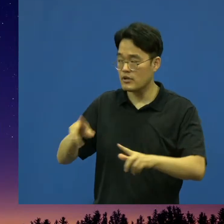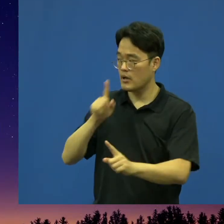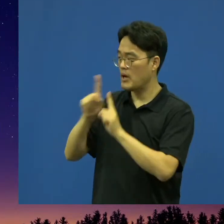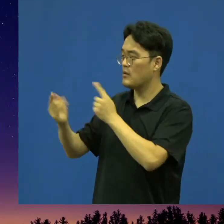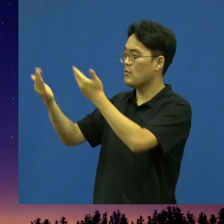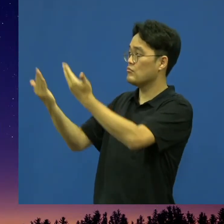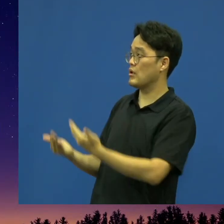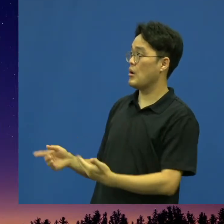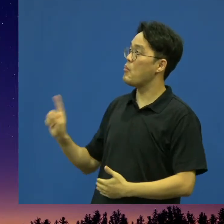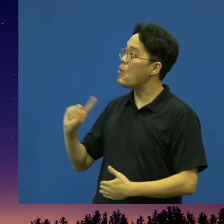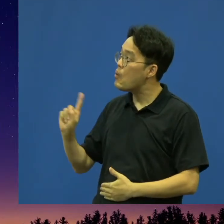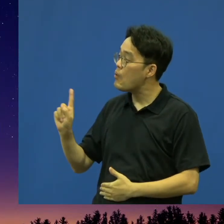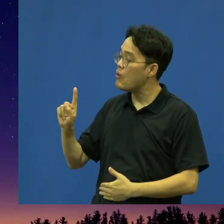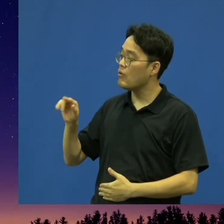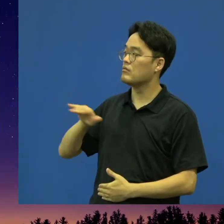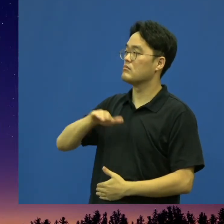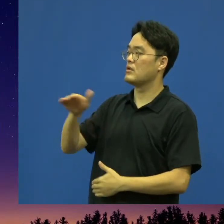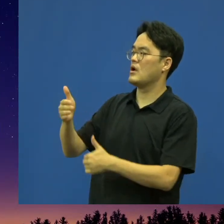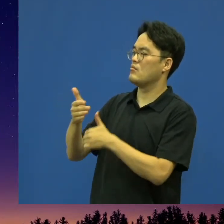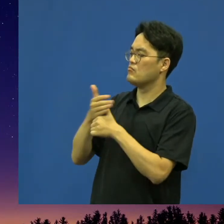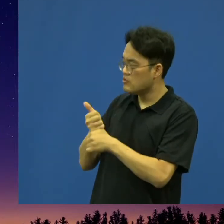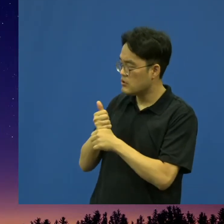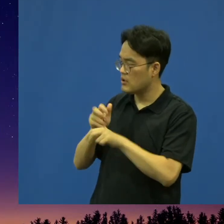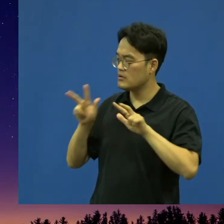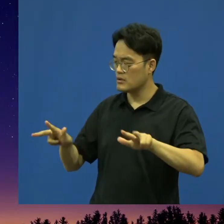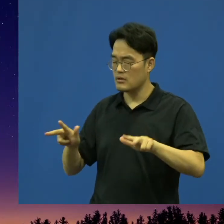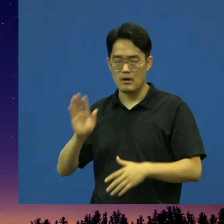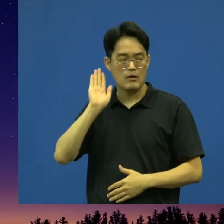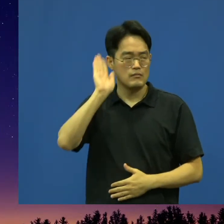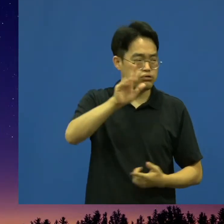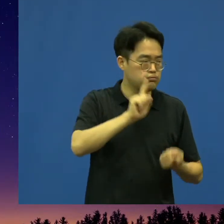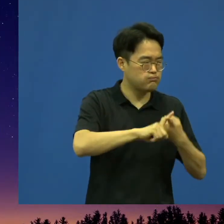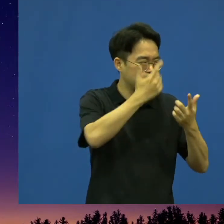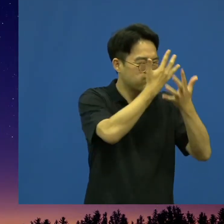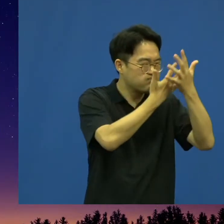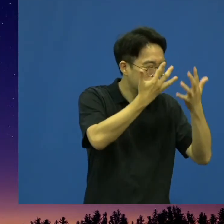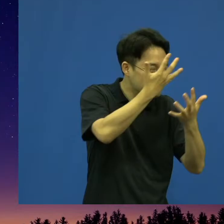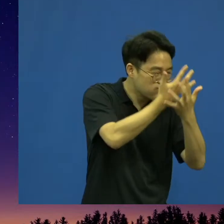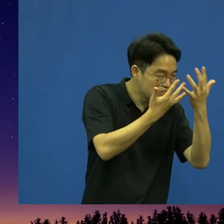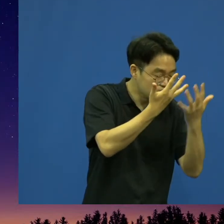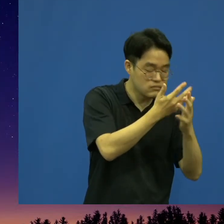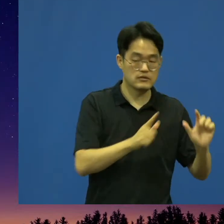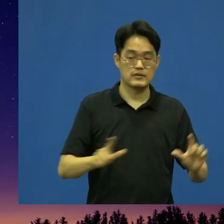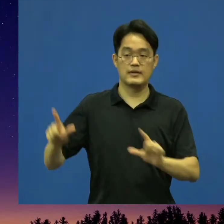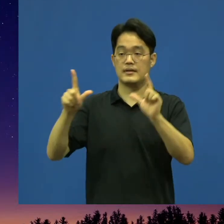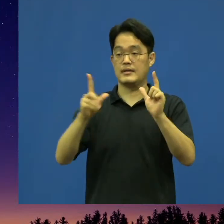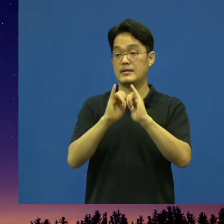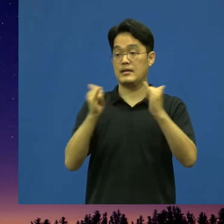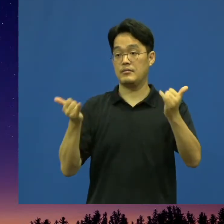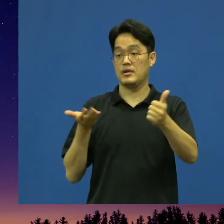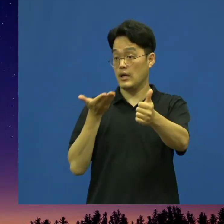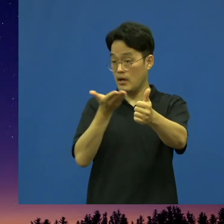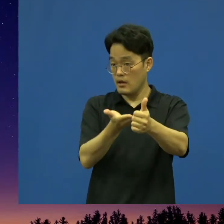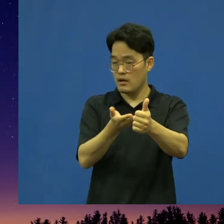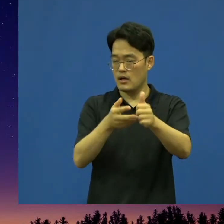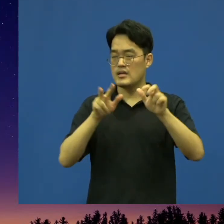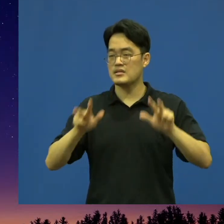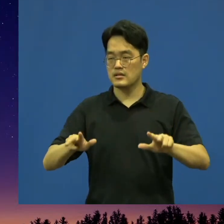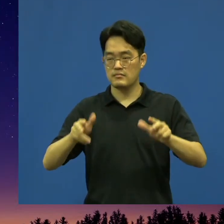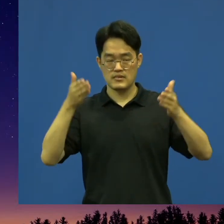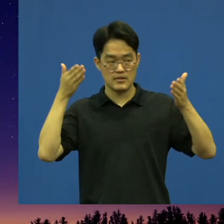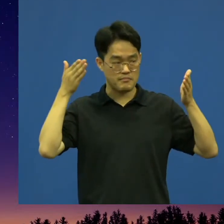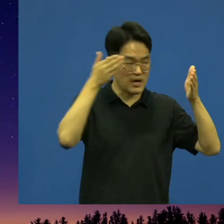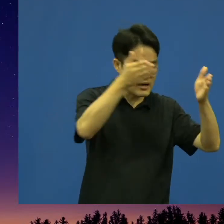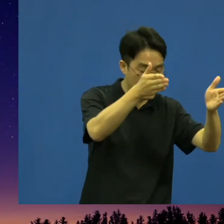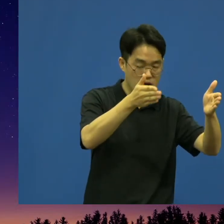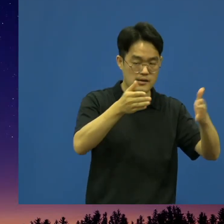우리를 붙들어서 이렇게 갈 바를 모르는 세상과 사람들을 향해서 어디를 보고 뭘